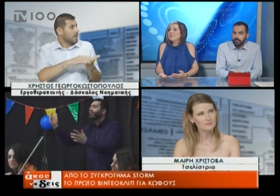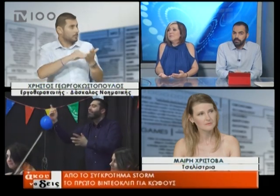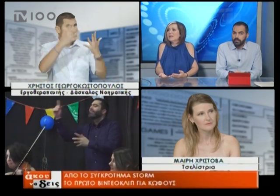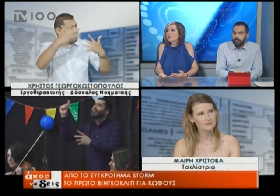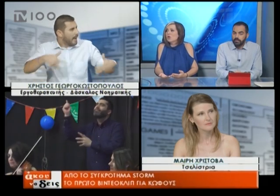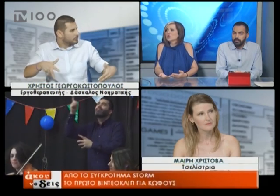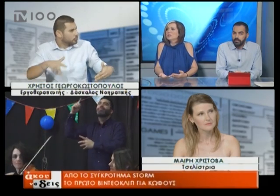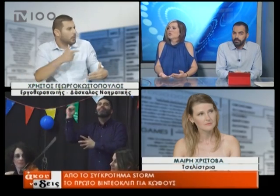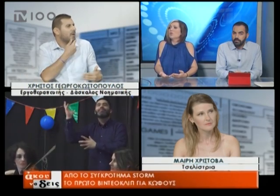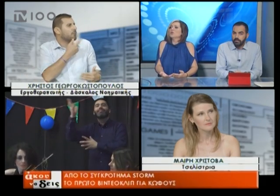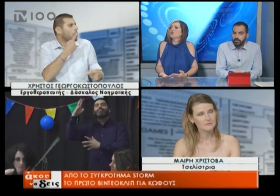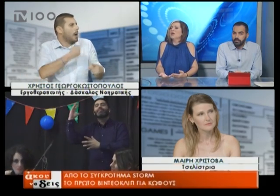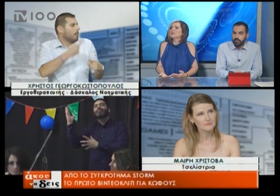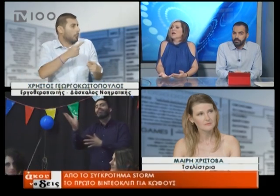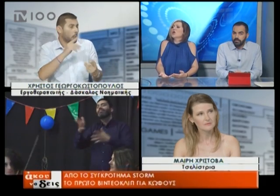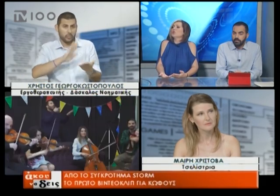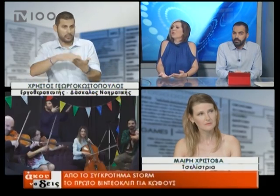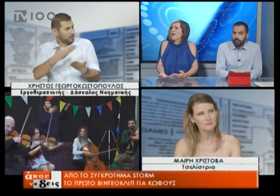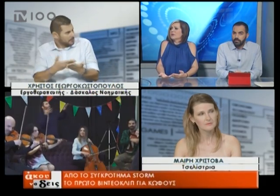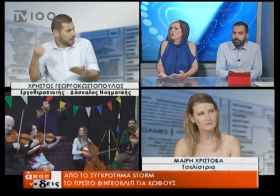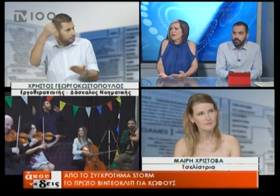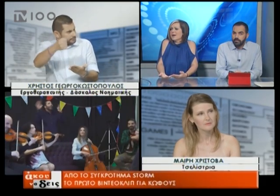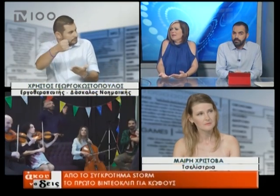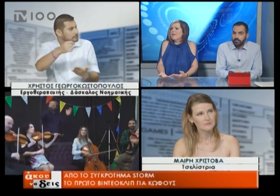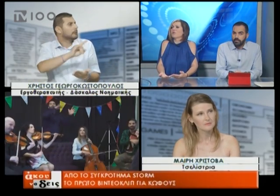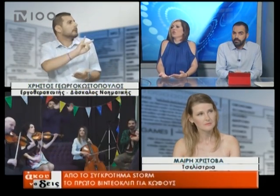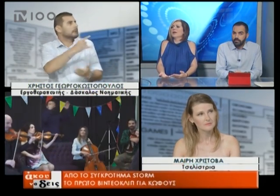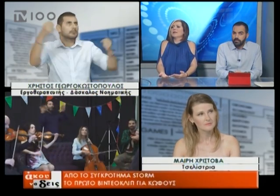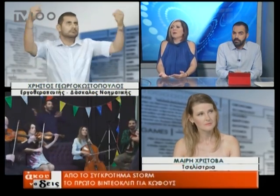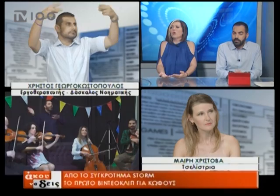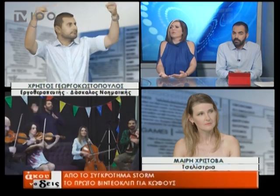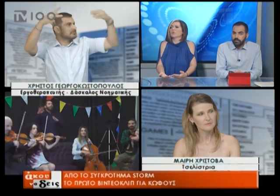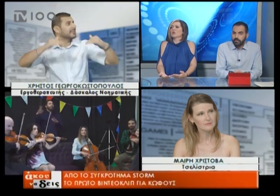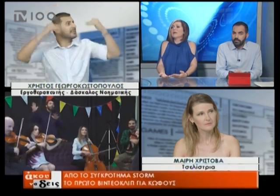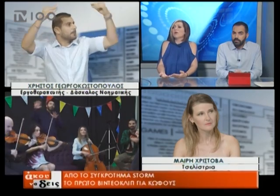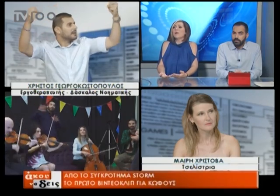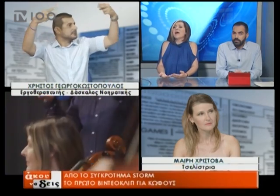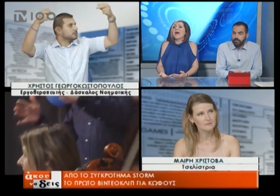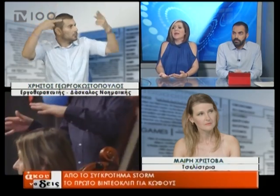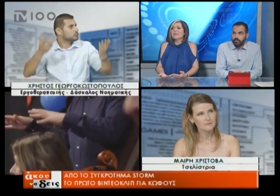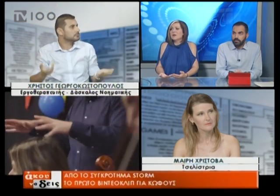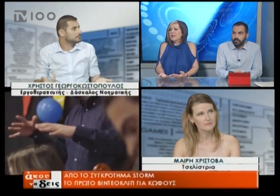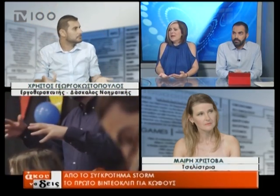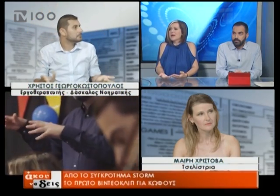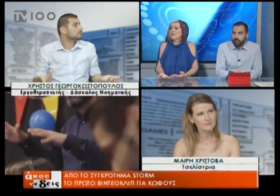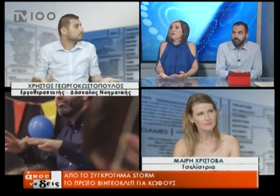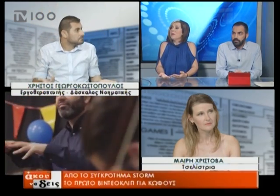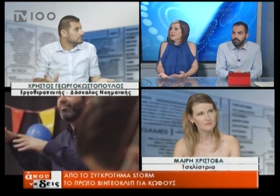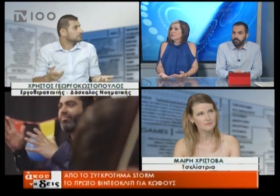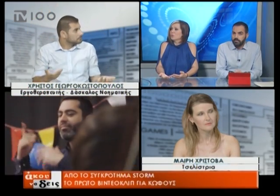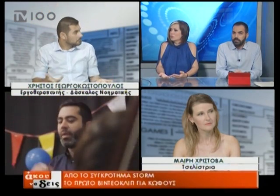πολύ σημαντικός, είναι τρόπος ζωής. Το θέατρο είναι κάτι εύκολο, είναι κάτι απλό. Θα μπορούσαμε να έχουμε έναν διερμηνέα